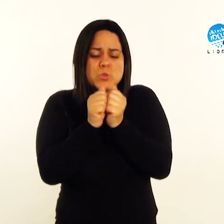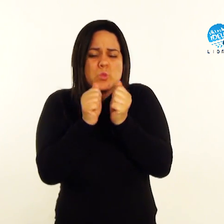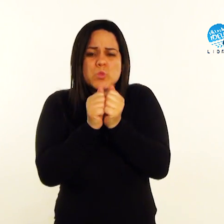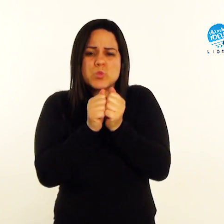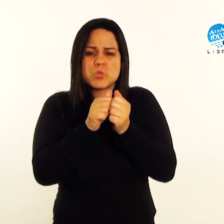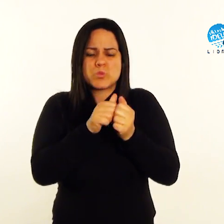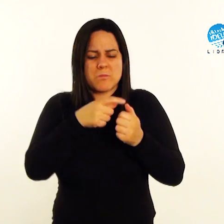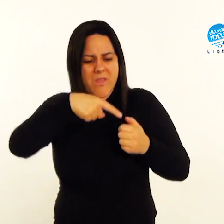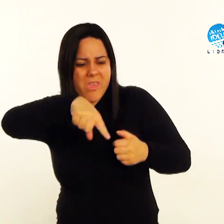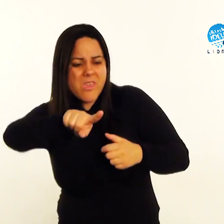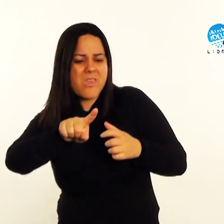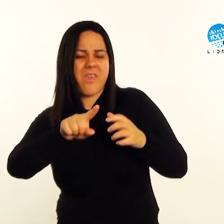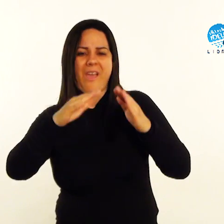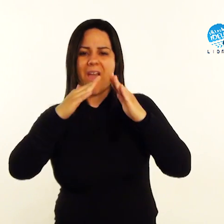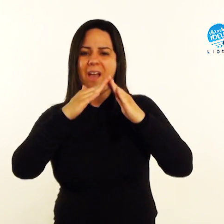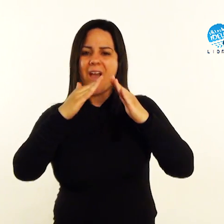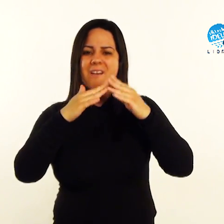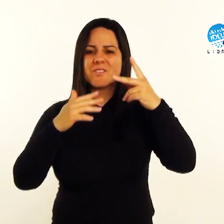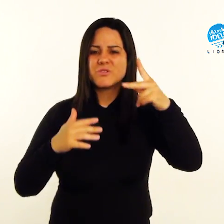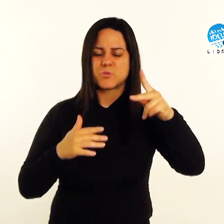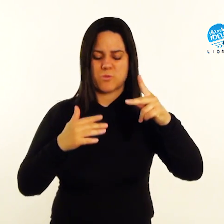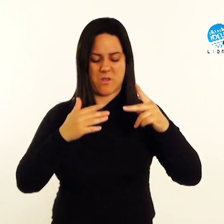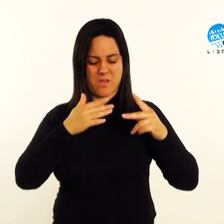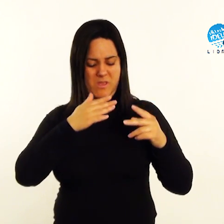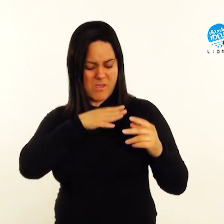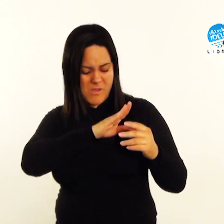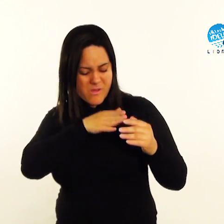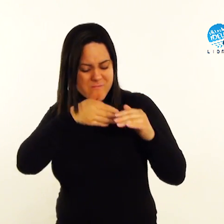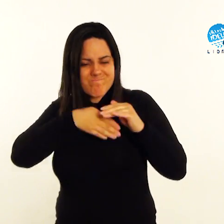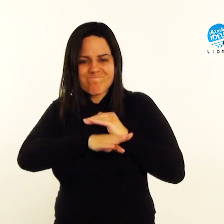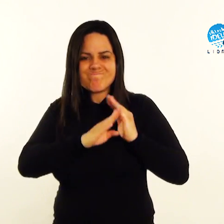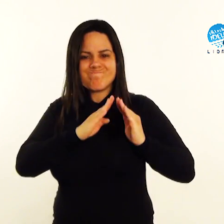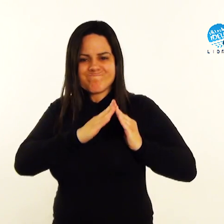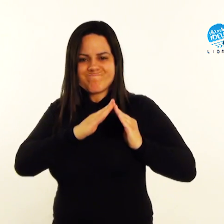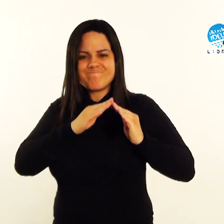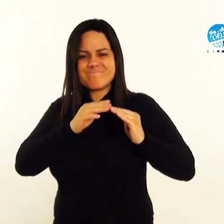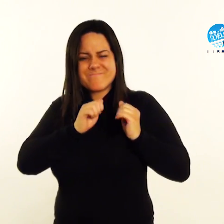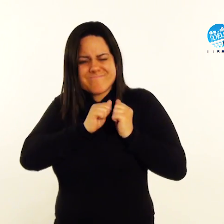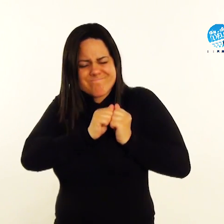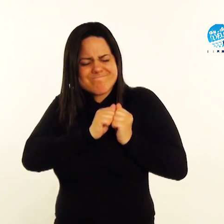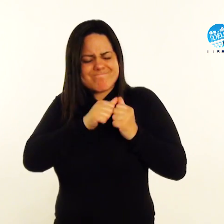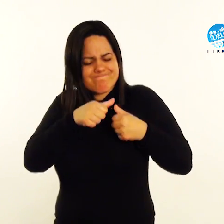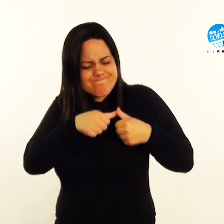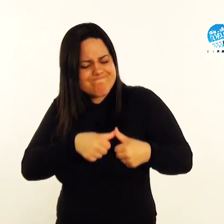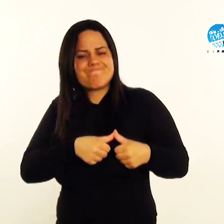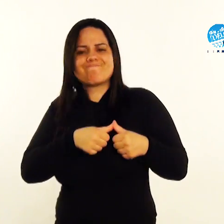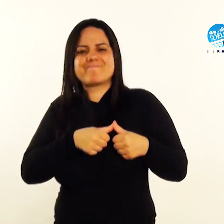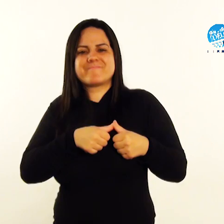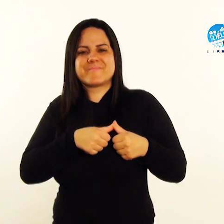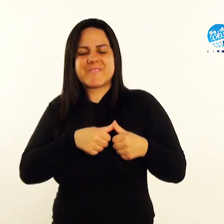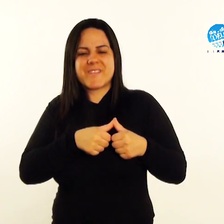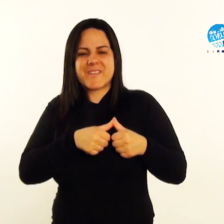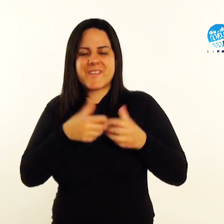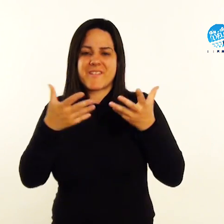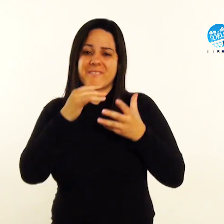sua casa, e morar dentro do seu coração. E eu quero dizer para você que hoje